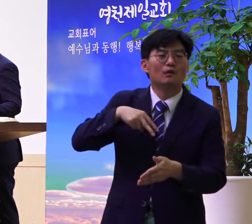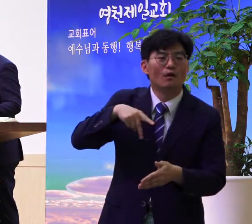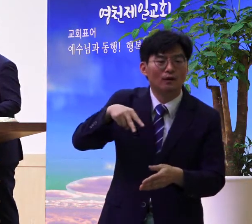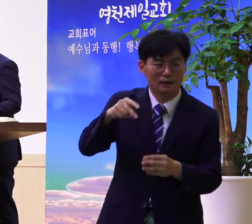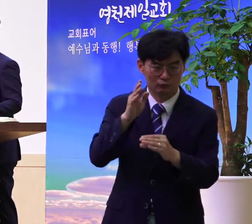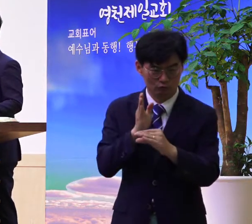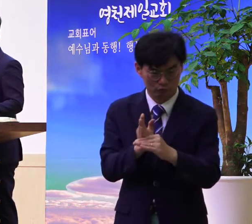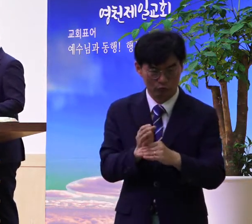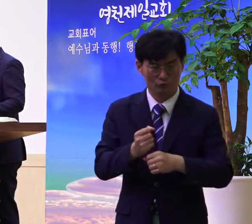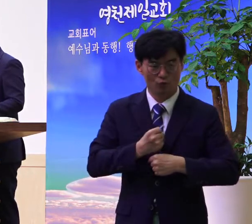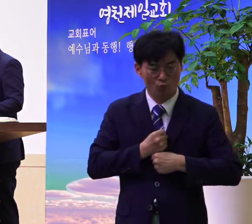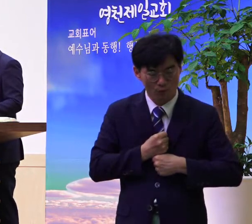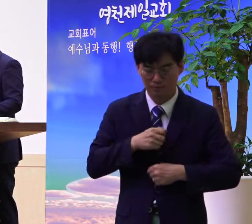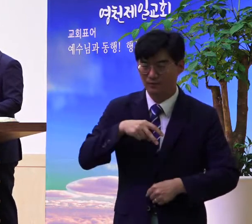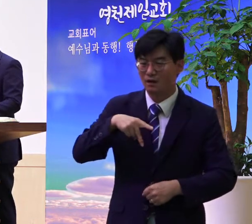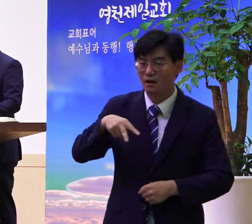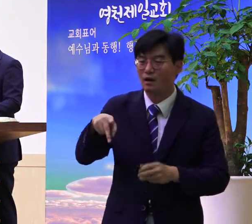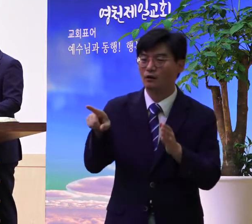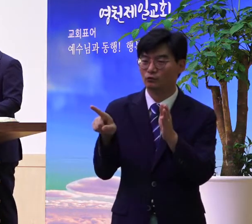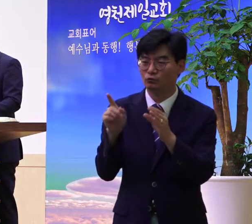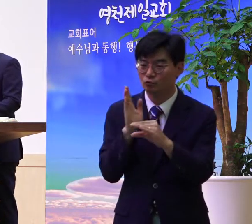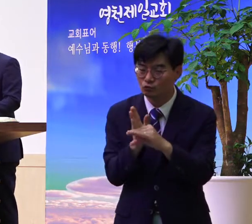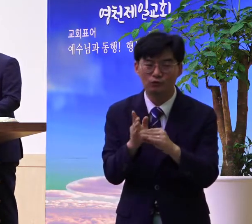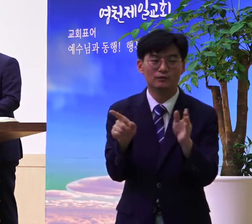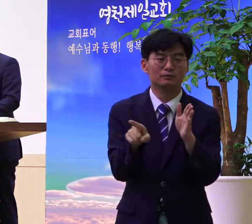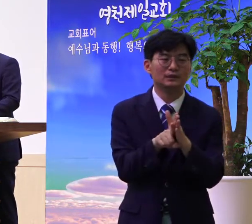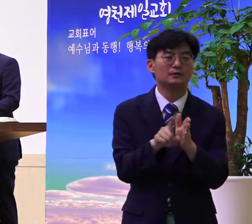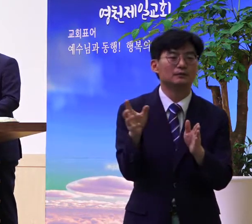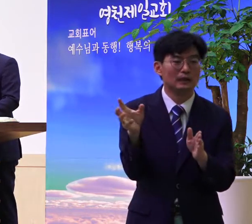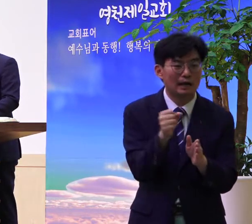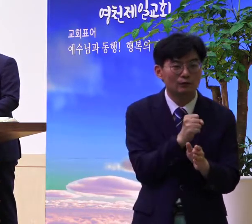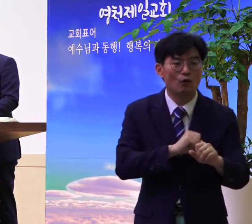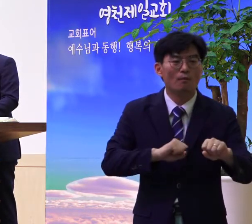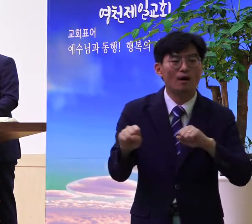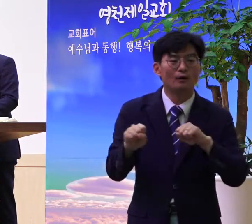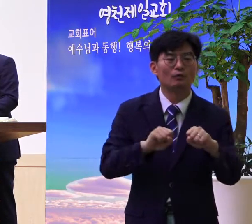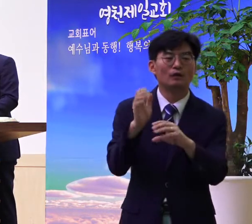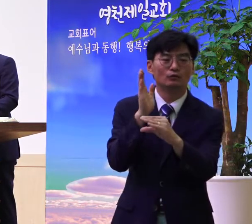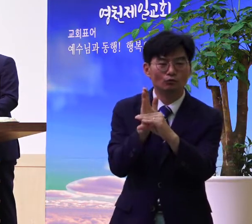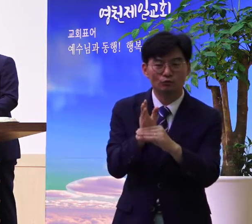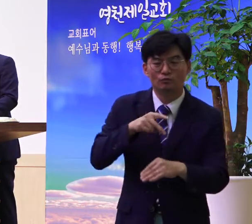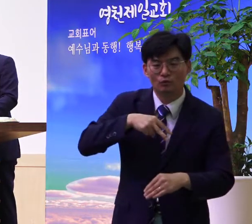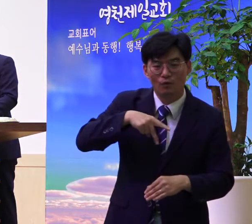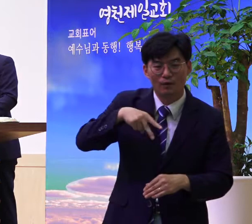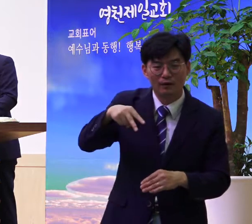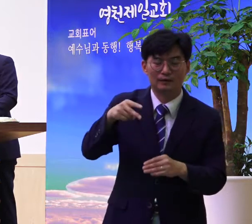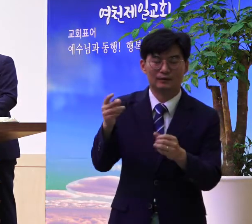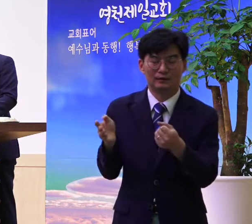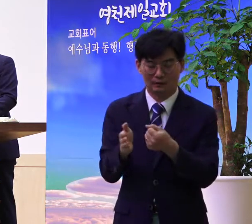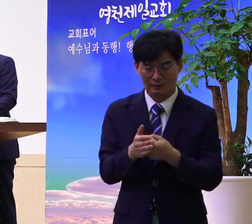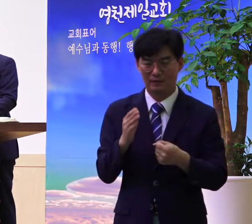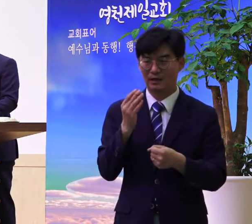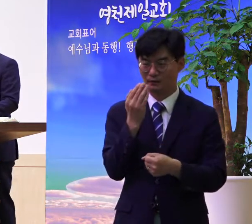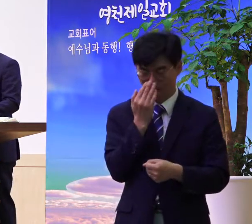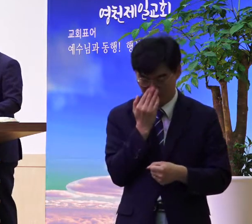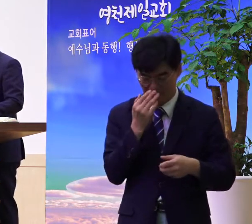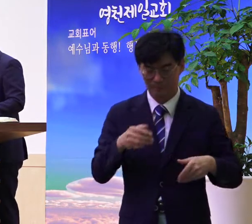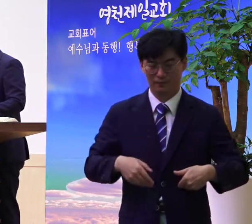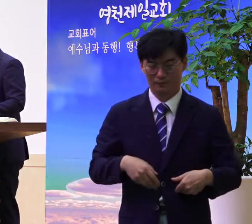공급하심을 따라서 하나님의 공급해 주시는 대로 우리는 살 수밖에 없는 존재라고 하는 것을 우리가 인식했기 때문에 하나님